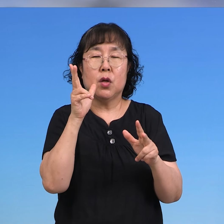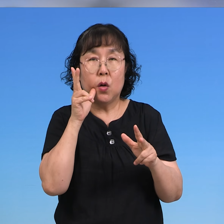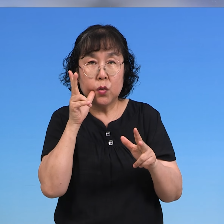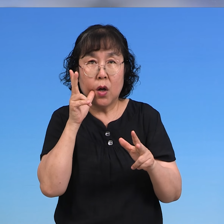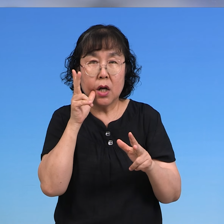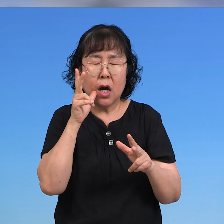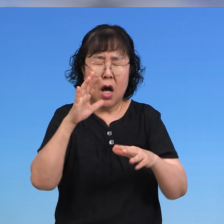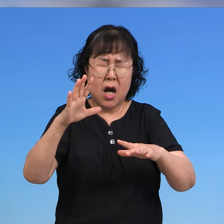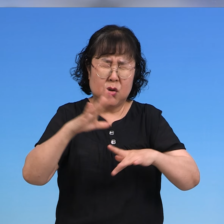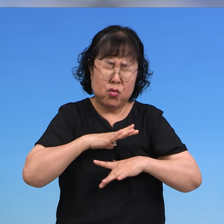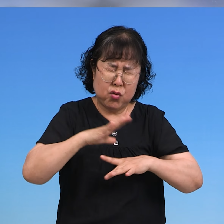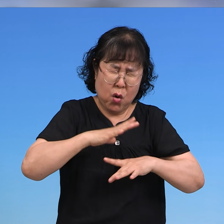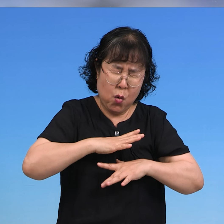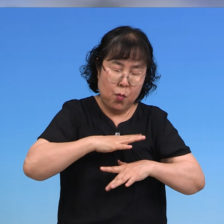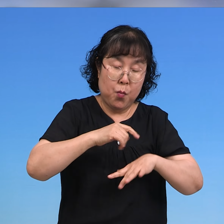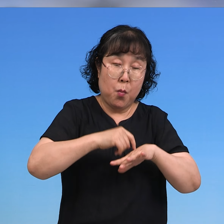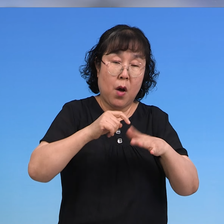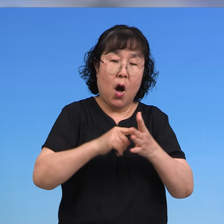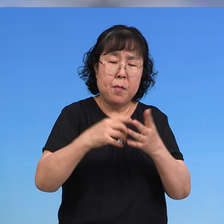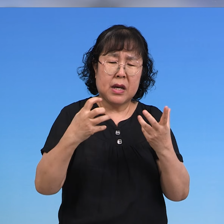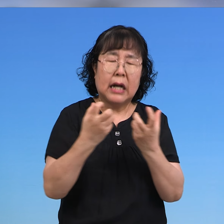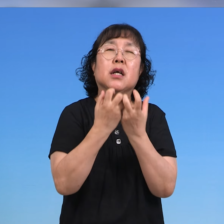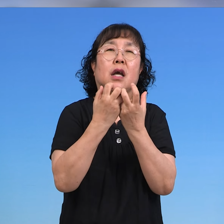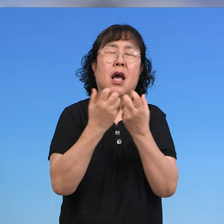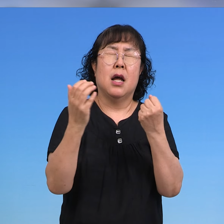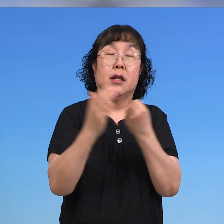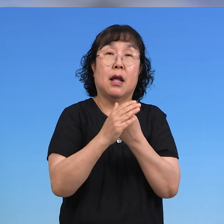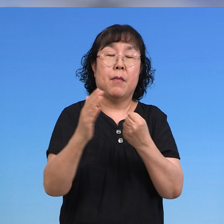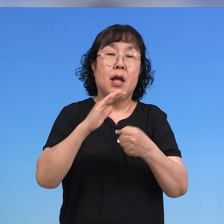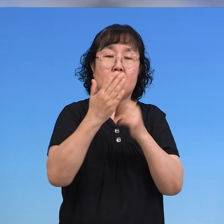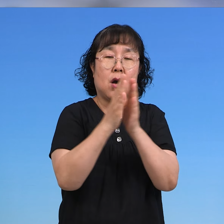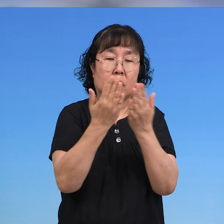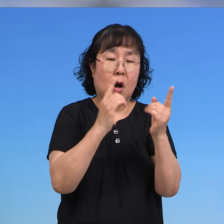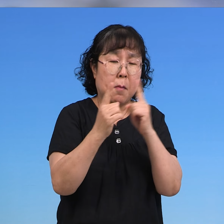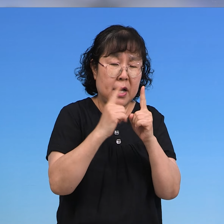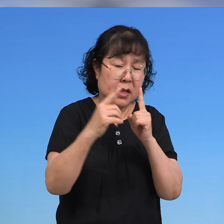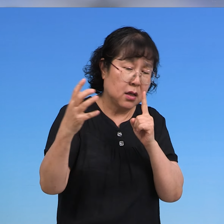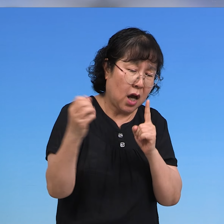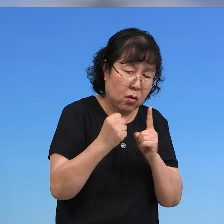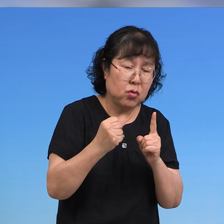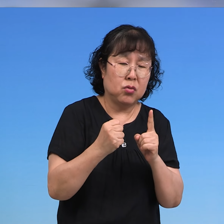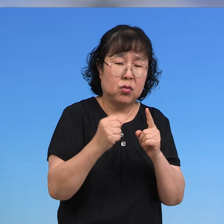말씀 하나로도 치유가 안 될 만큼. 잘 들어보세요. 모세는, 여호수아는요,